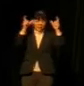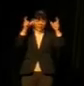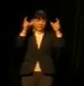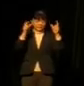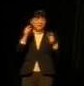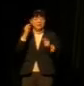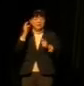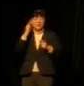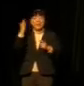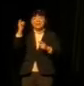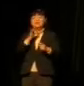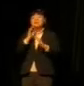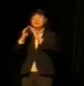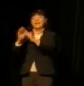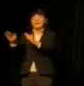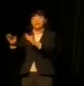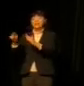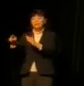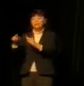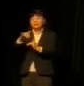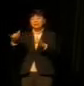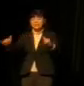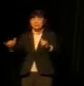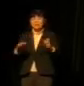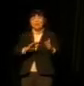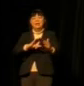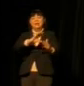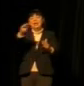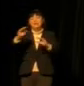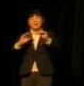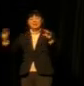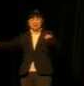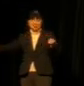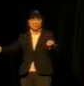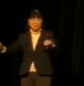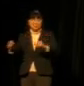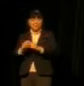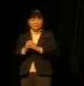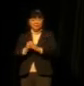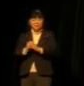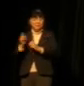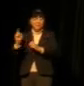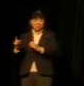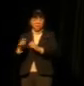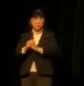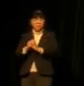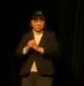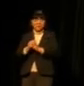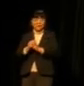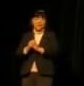さんが来てる方がいて、その人たちはもう戻っちゃいました。で、戻ってスポ少とか吹奏楽でレギュラーになった